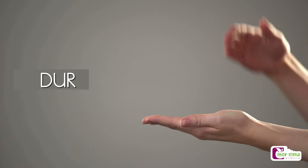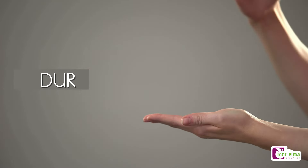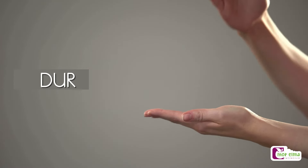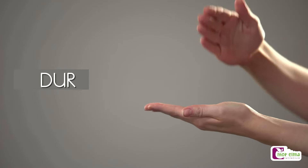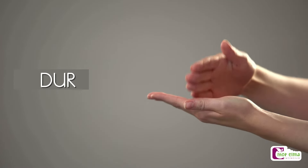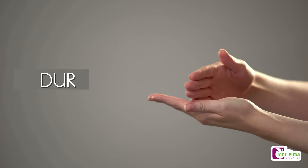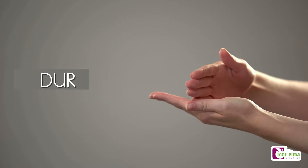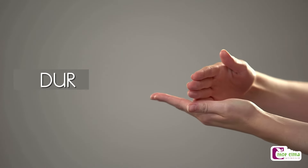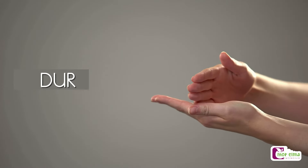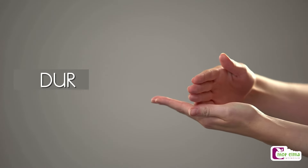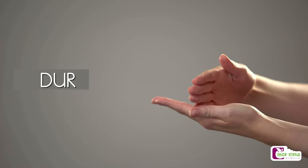Dur.